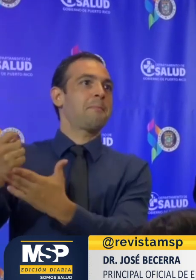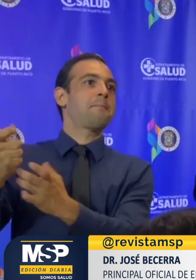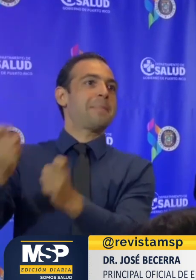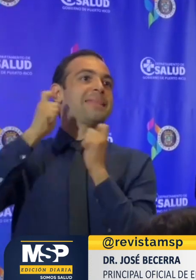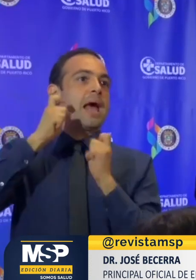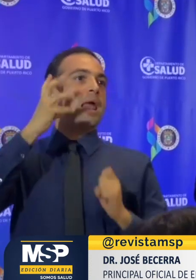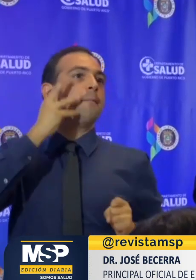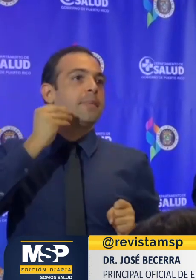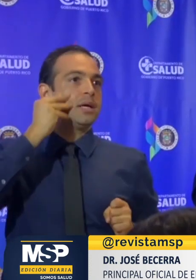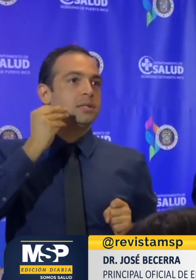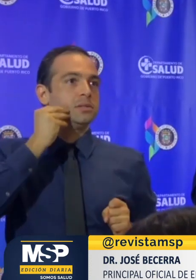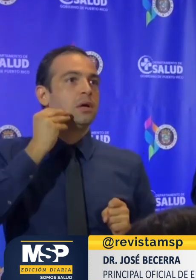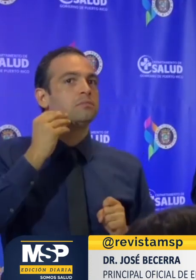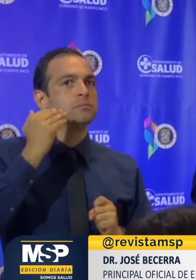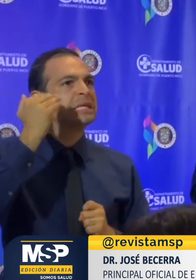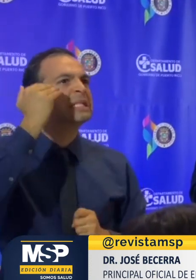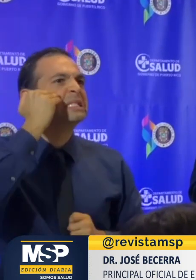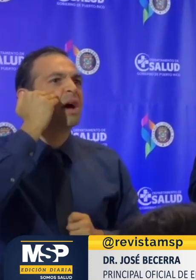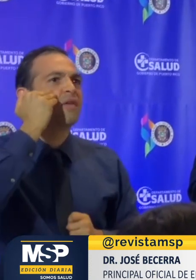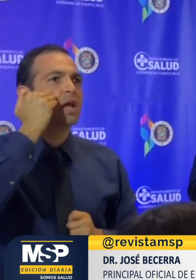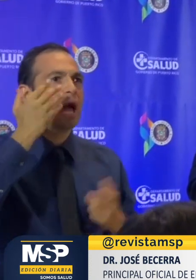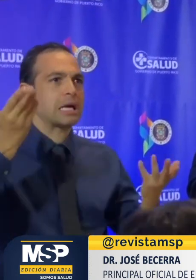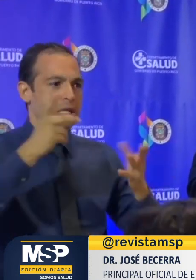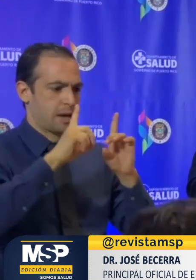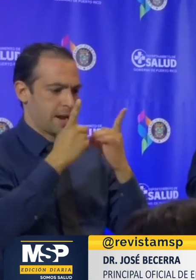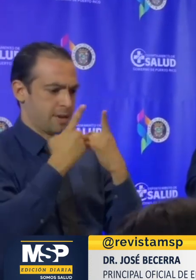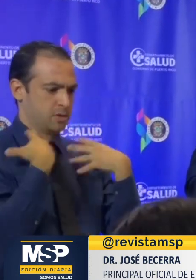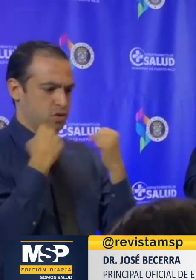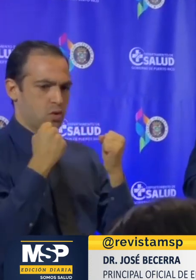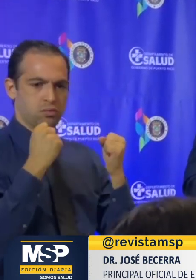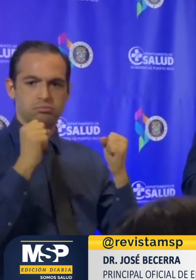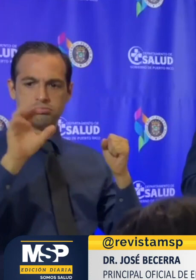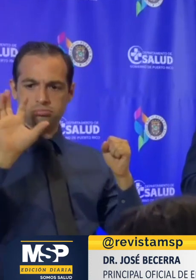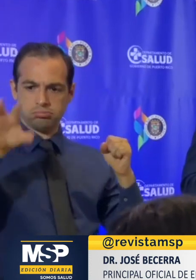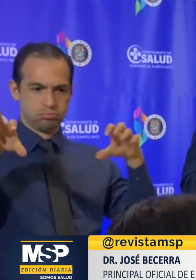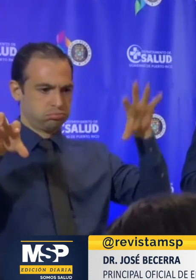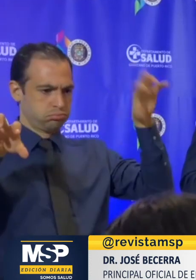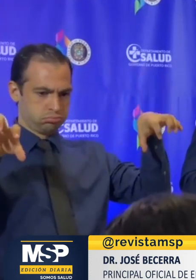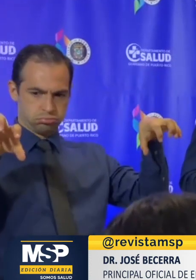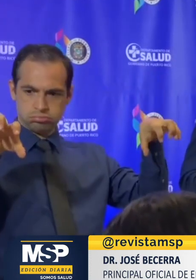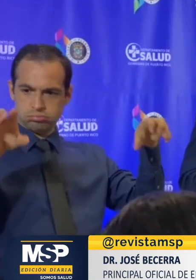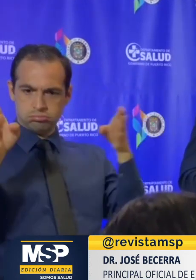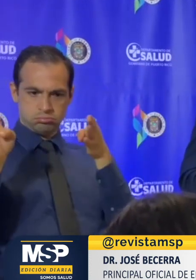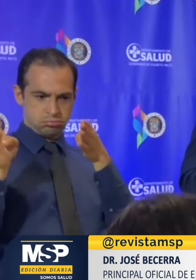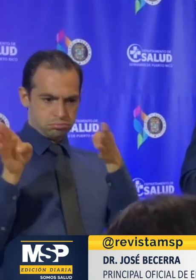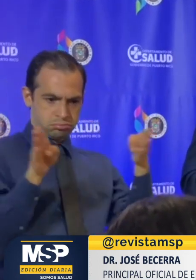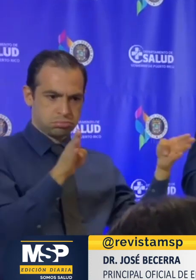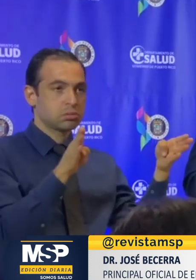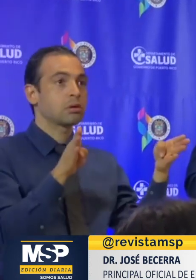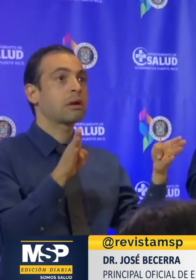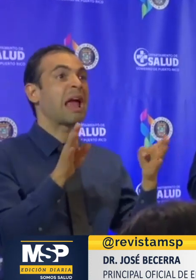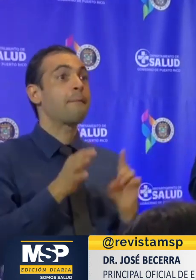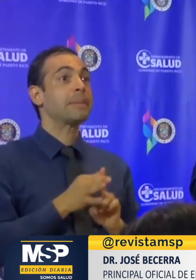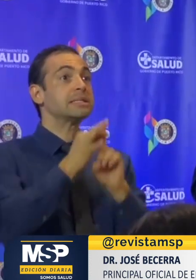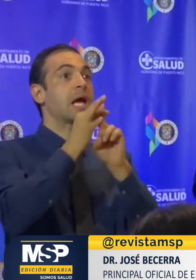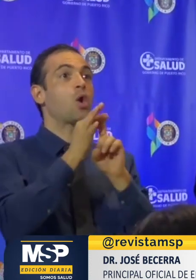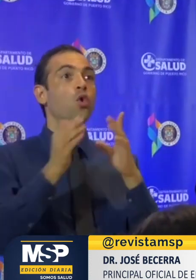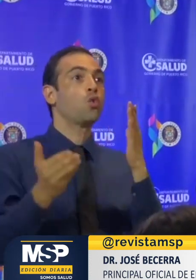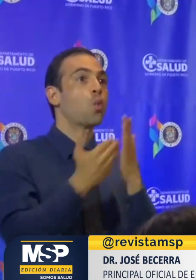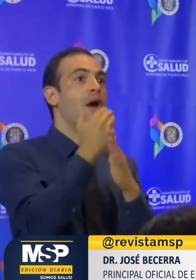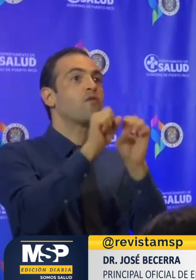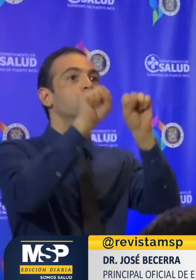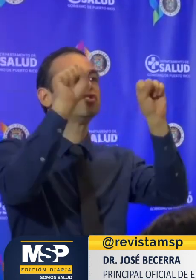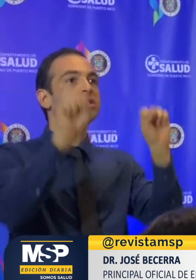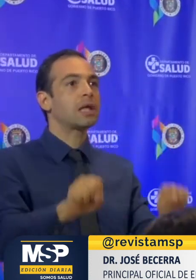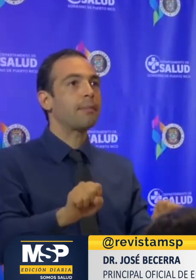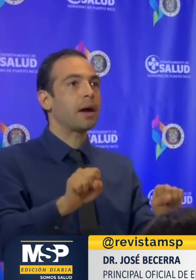de armonizar las diferentes estructuras que están creando en este proceso, particularmente un nuevo sistema integrado